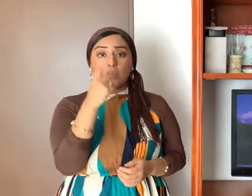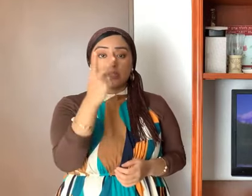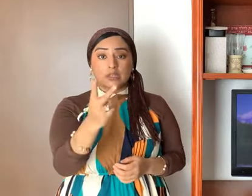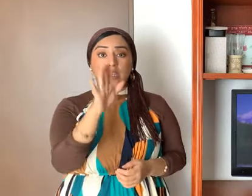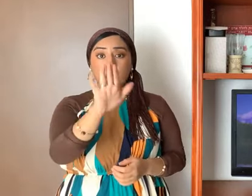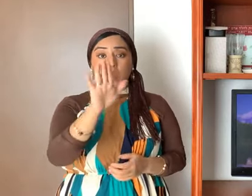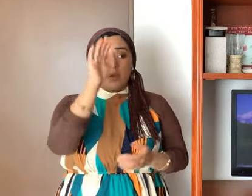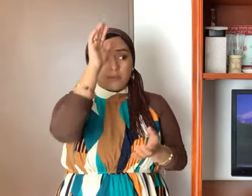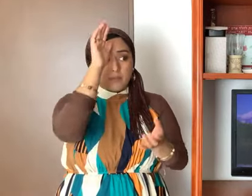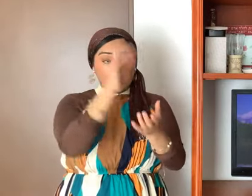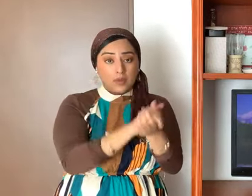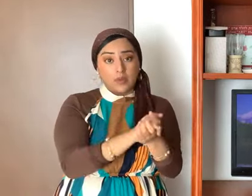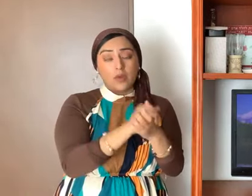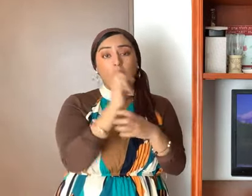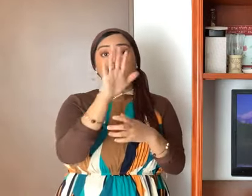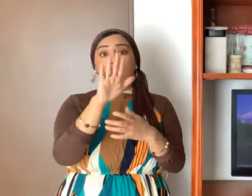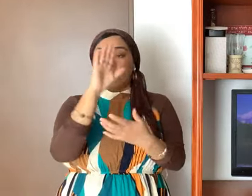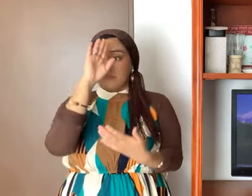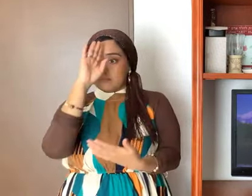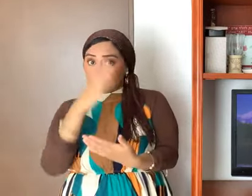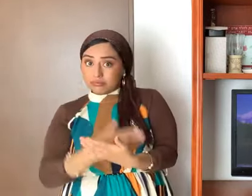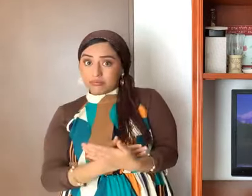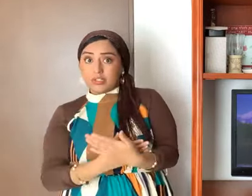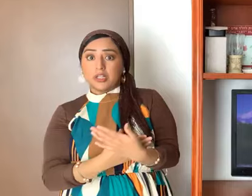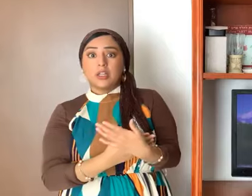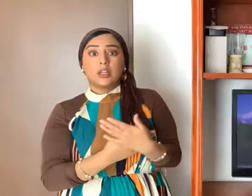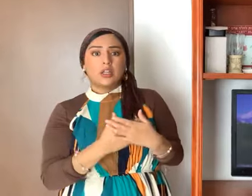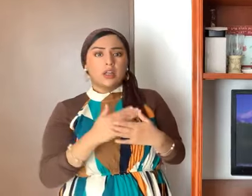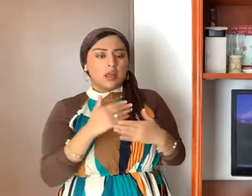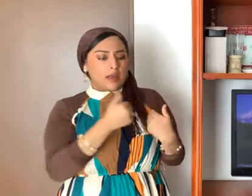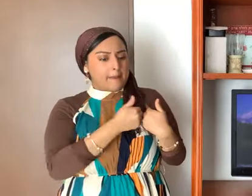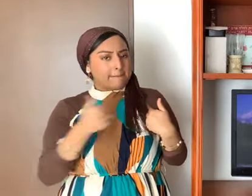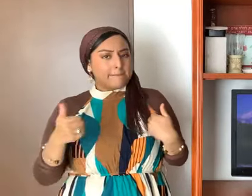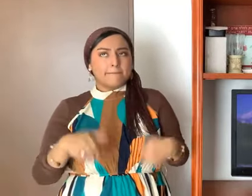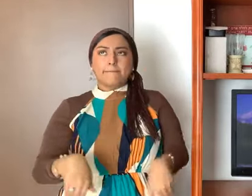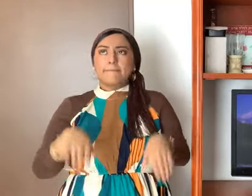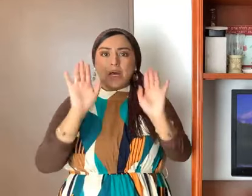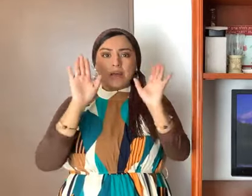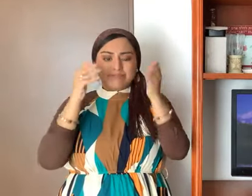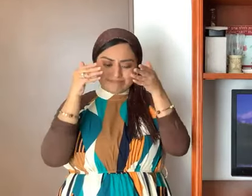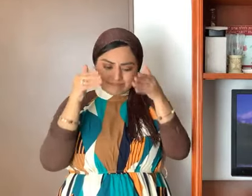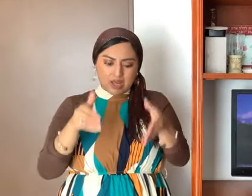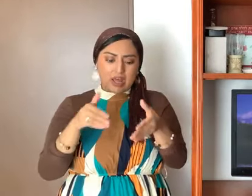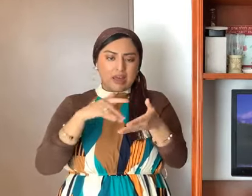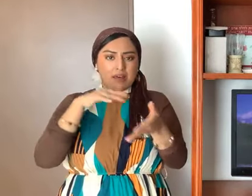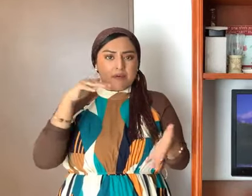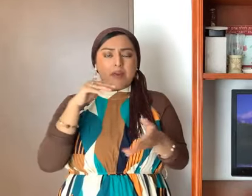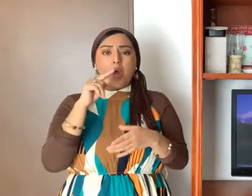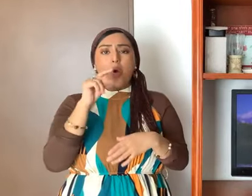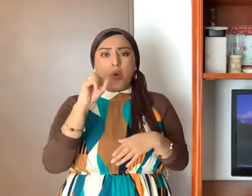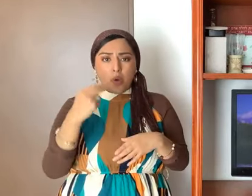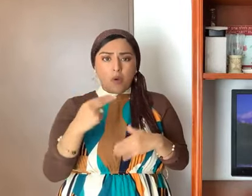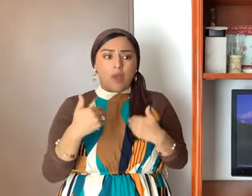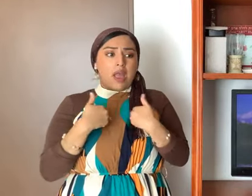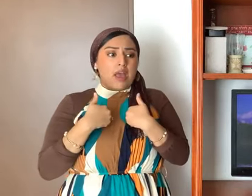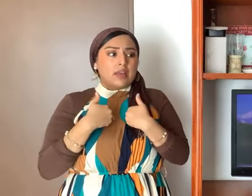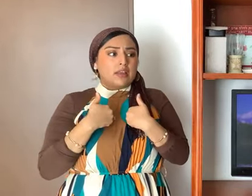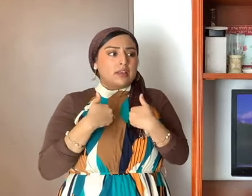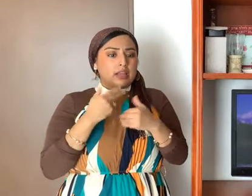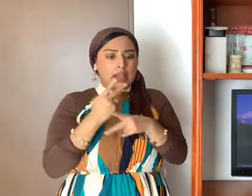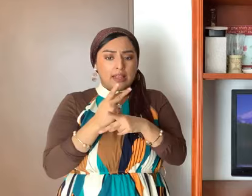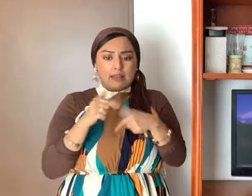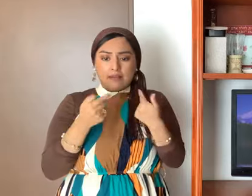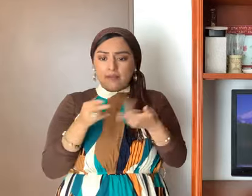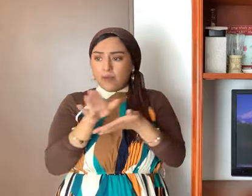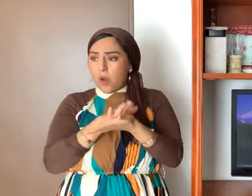que tu esposo o que tu hijo está bien consagrado y que se está dedicando al estudio de la Torá, que se está